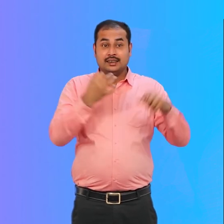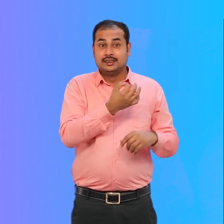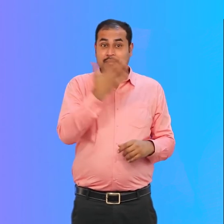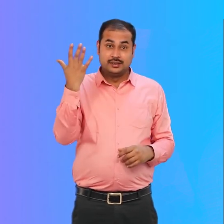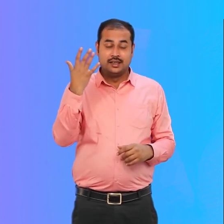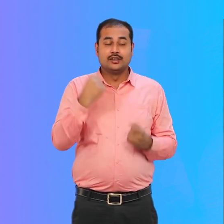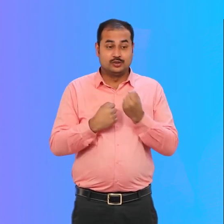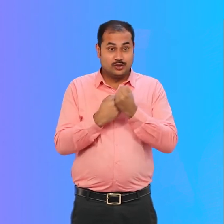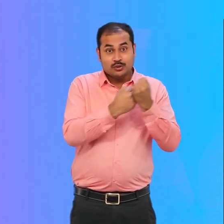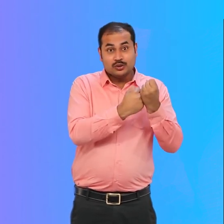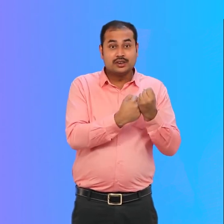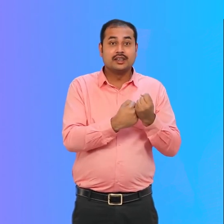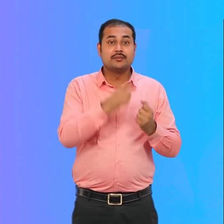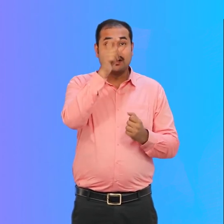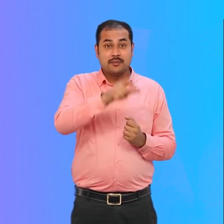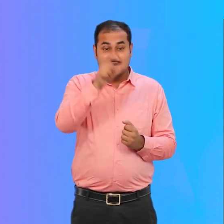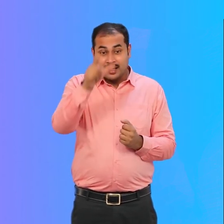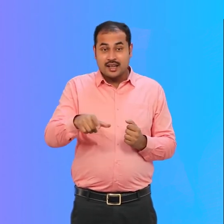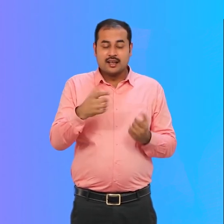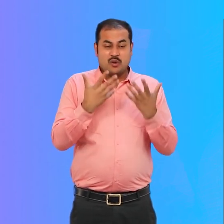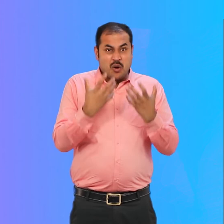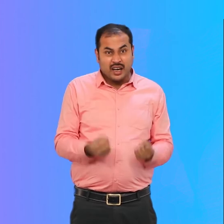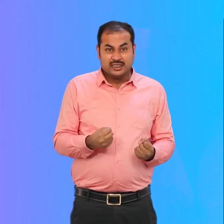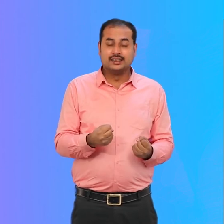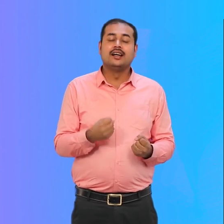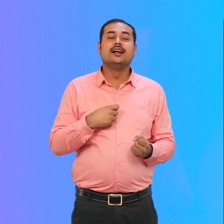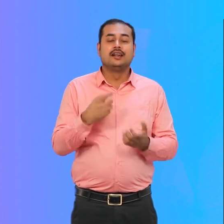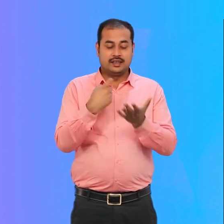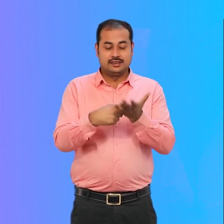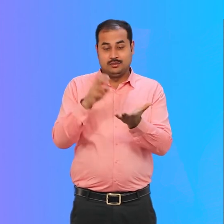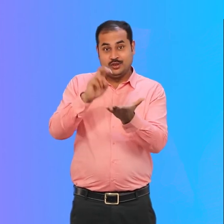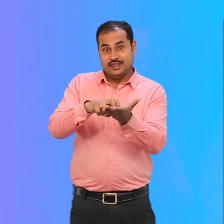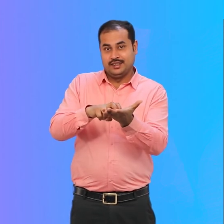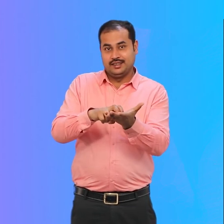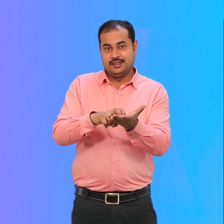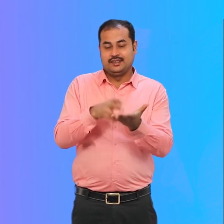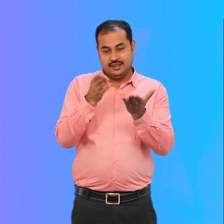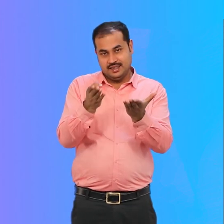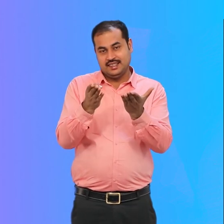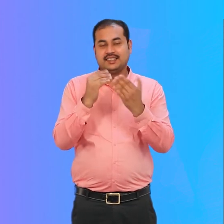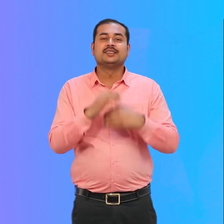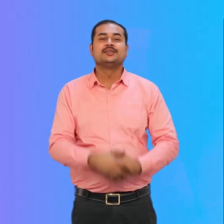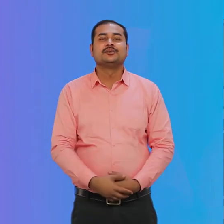यह सीटें विशेष जरूरत वाले लोगों के लिए आरक्षित हैं